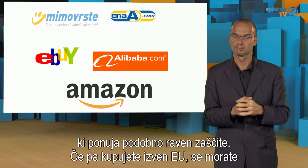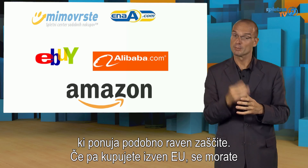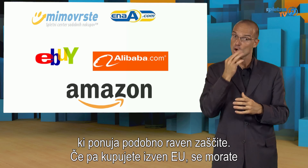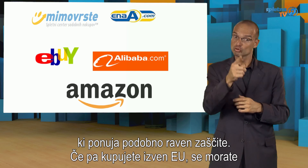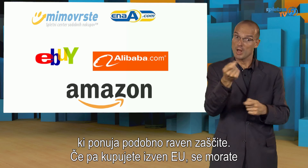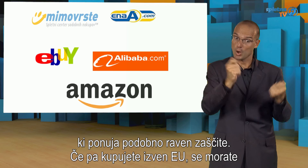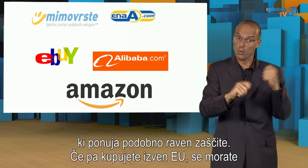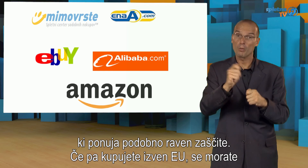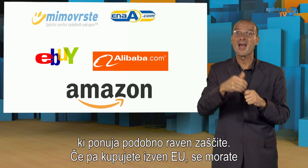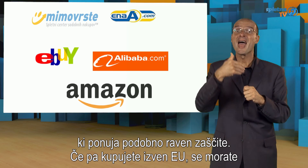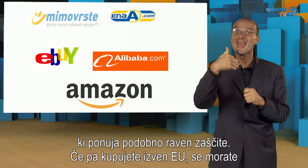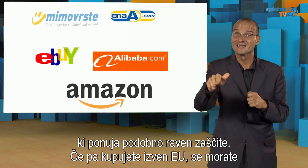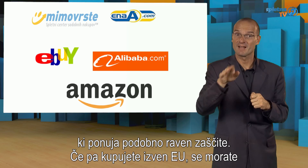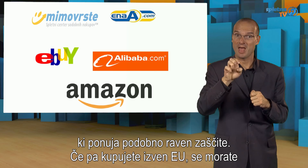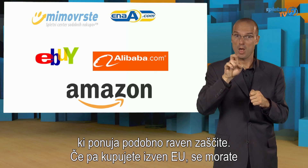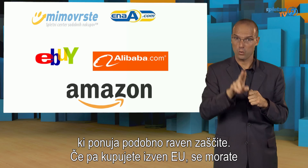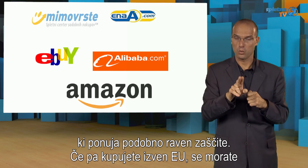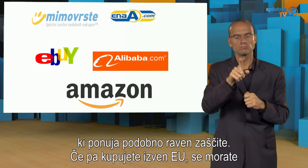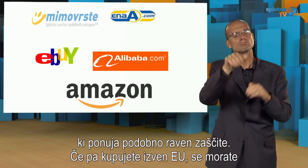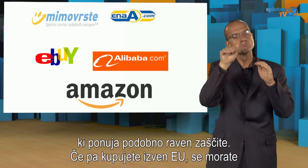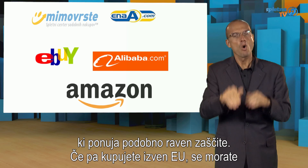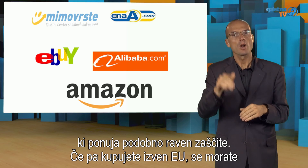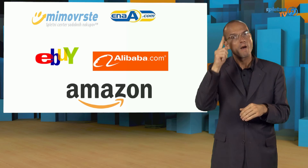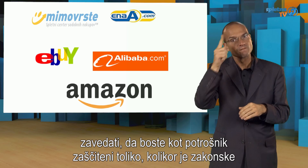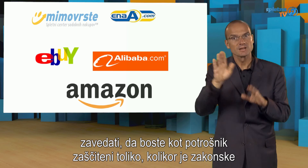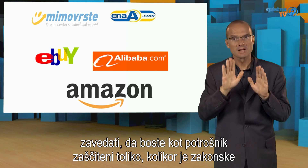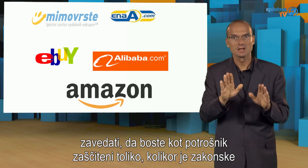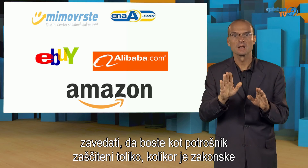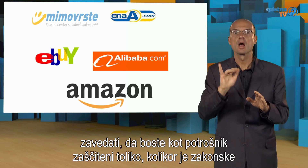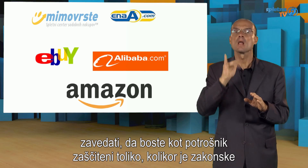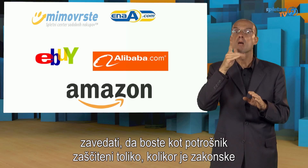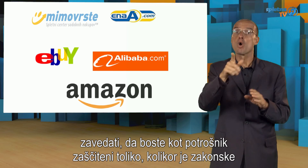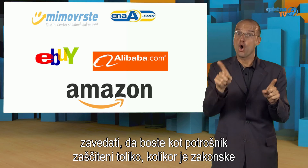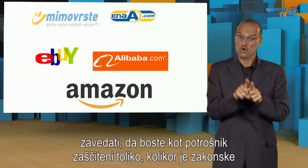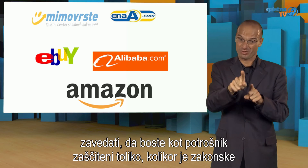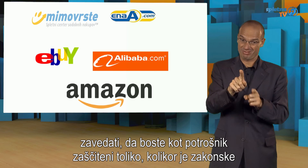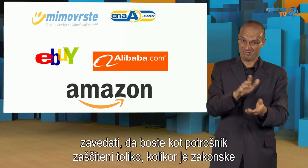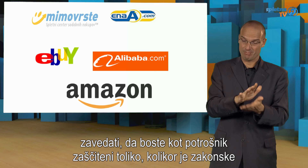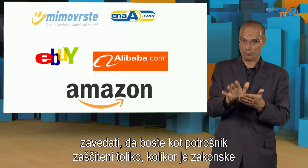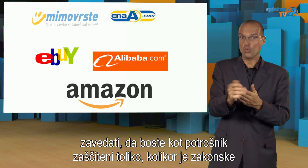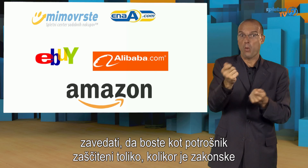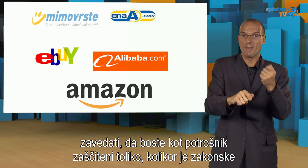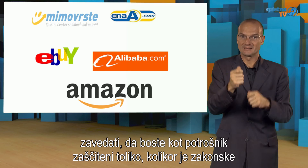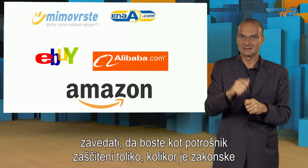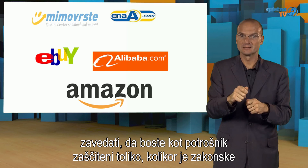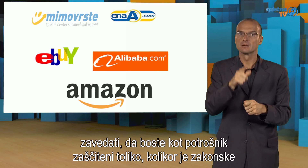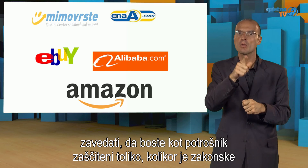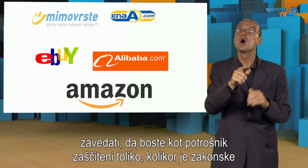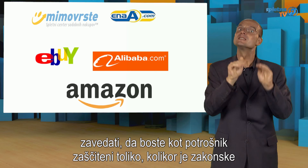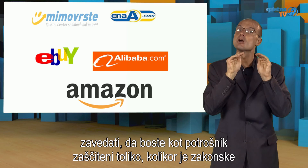Če pa kupujete izven Evropske unije, se morate zavedati, da boste kot potrošnik zaščiteni toliko, kolikor je